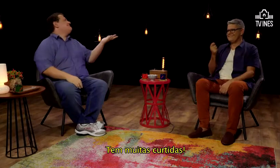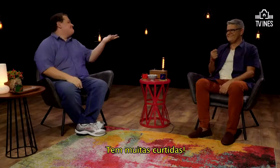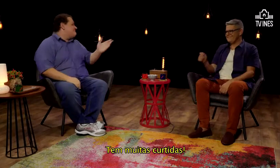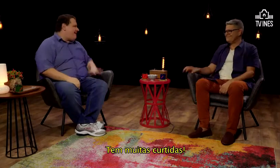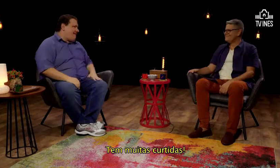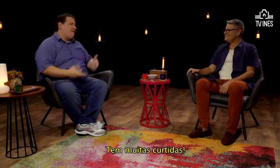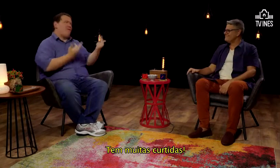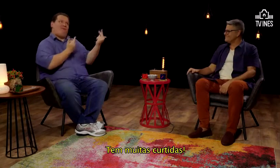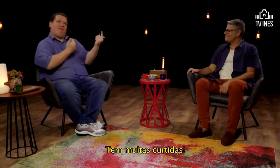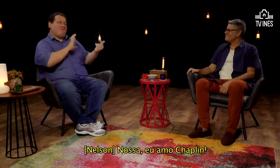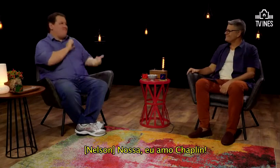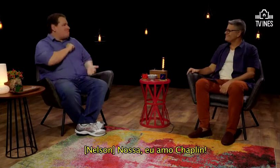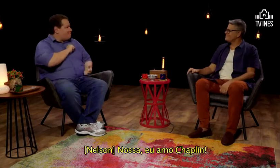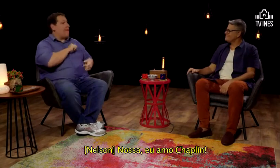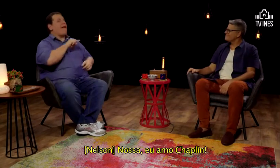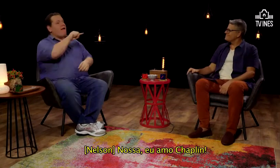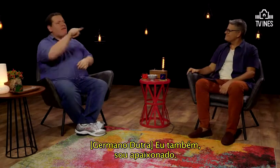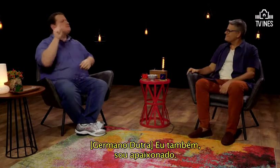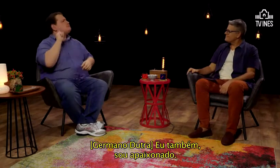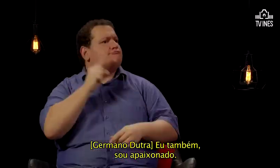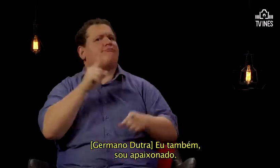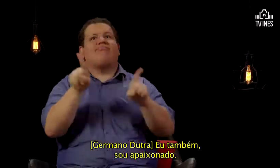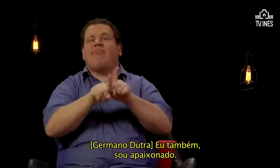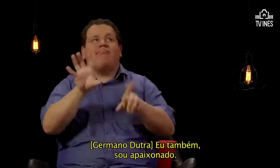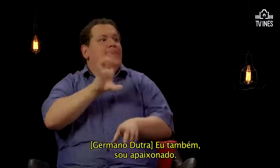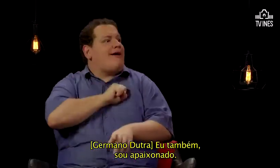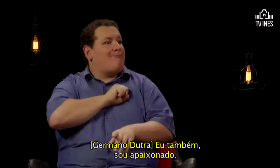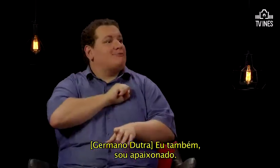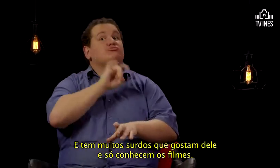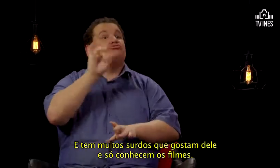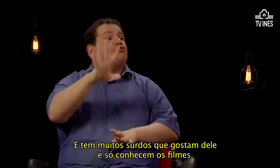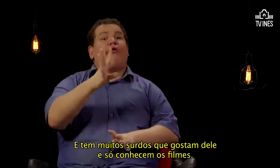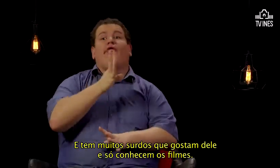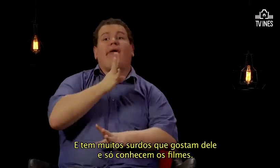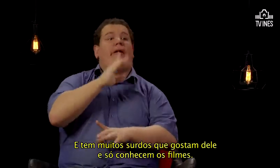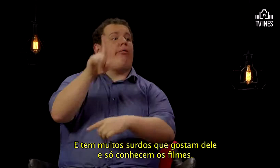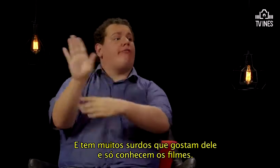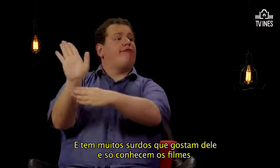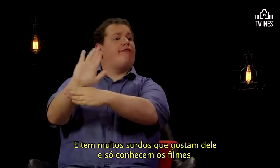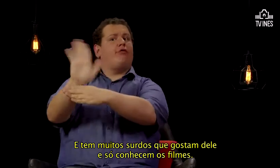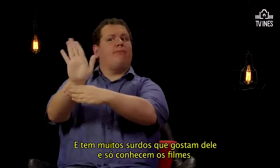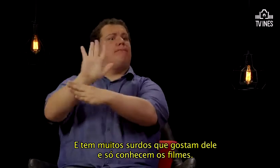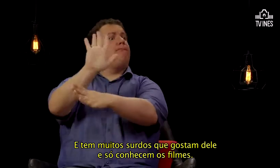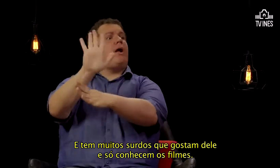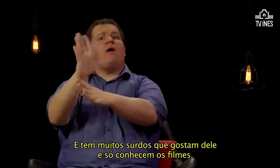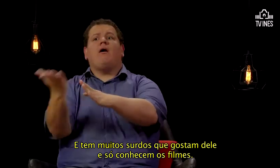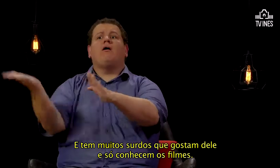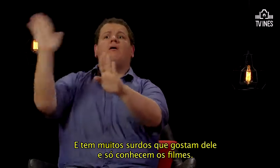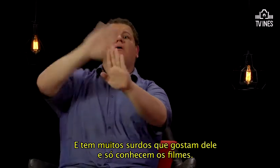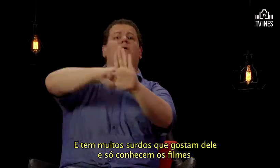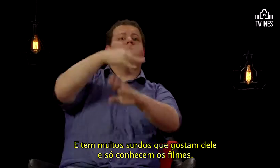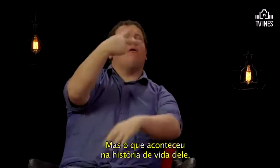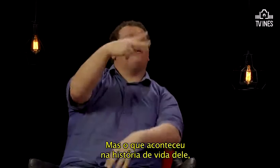Tem muitos curtidas. Nossa, eu amo o Chaplin, eu também sou apaixonado. E tem muitos surdos que gostam dele. E só conhecem os filmes, mas o que